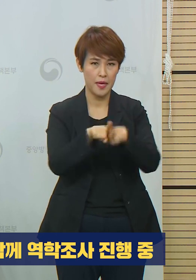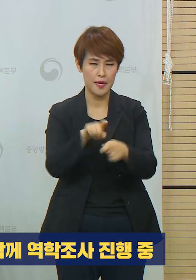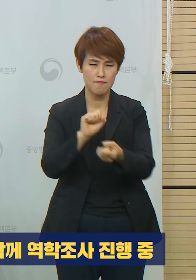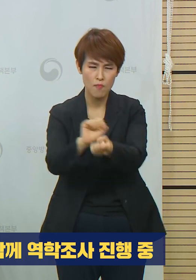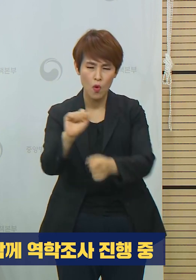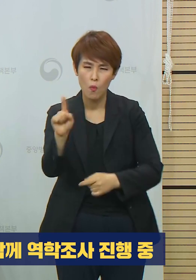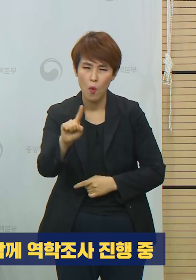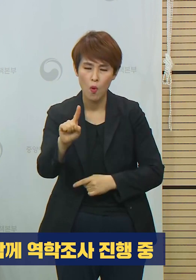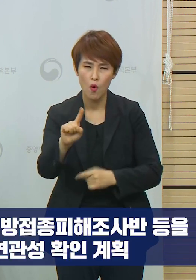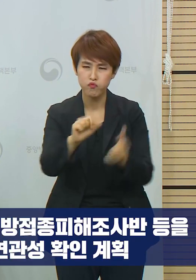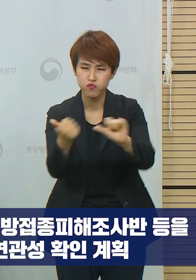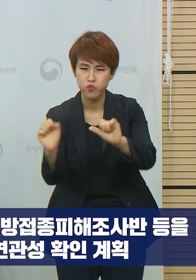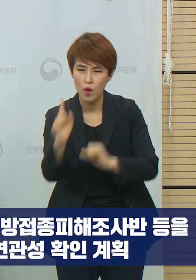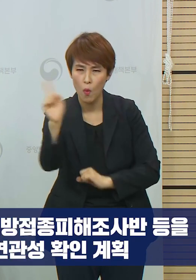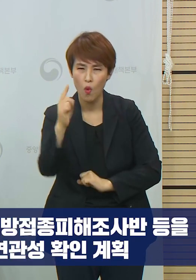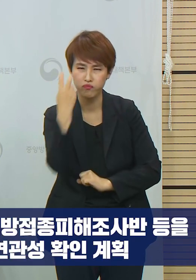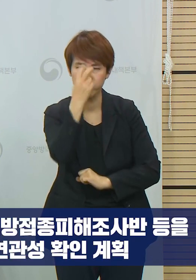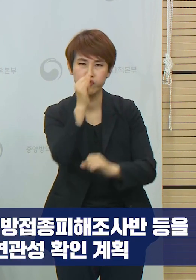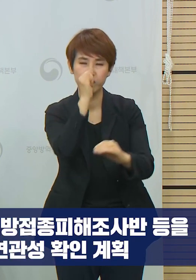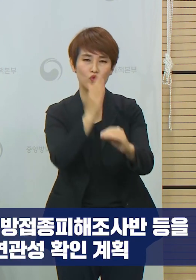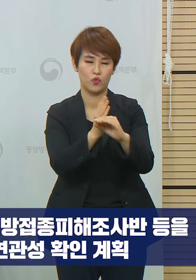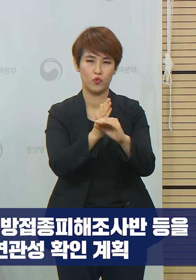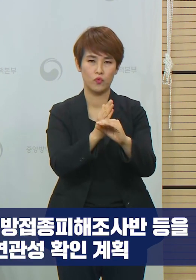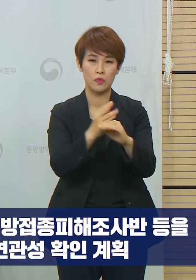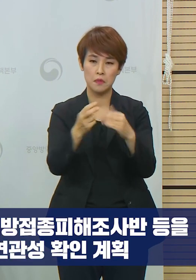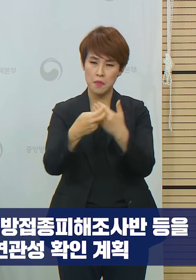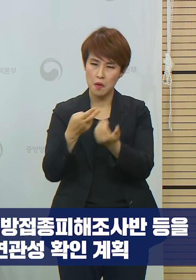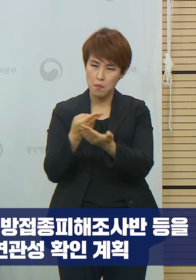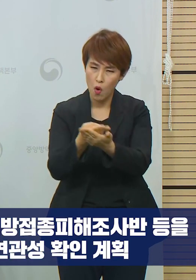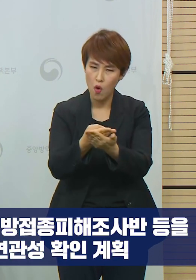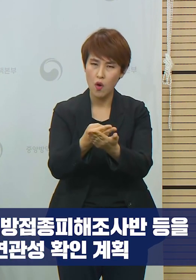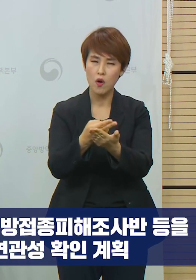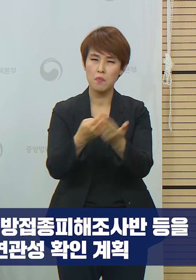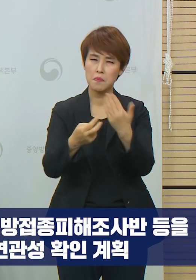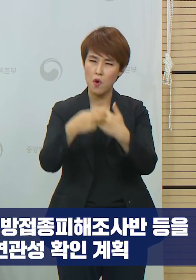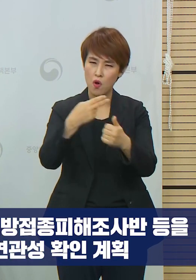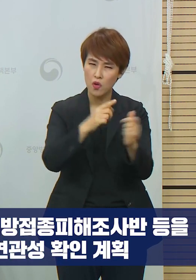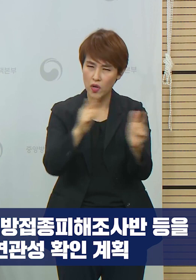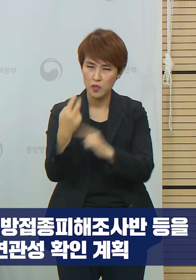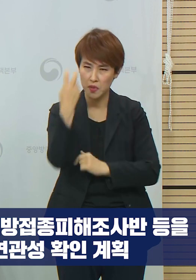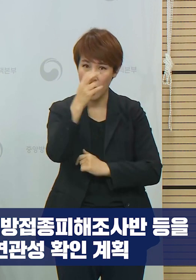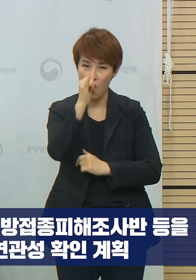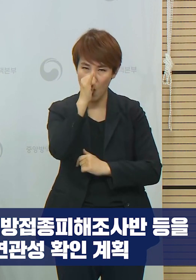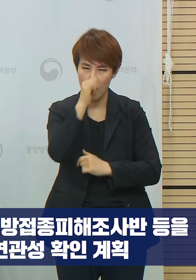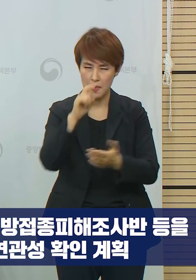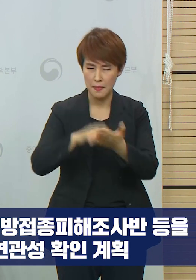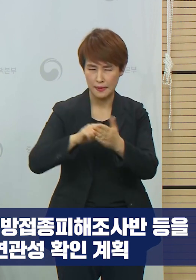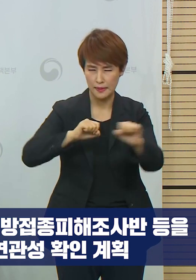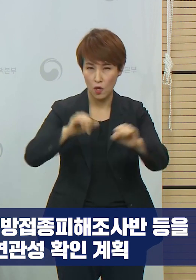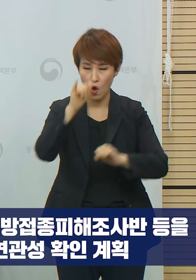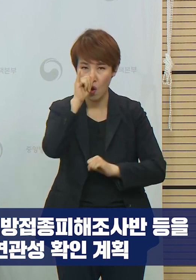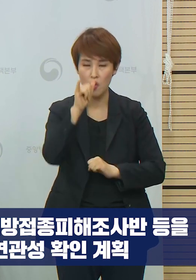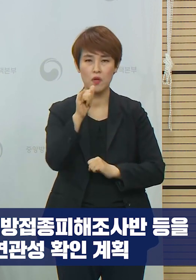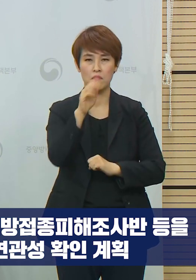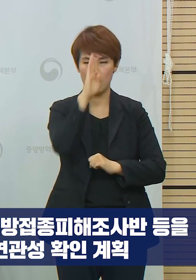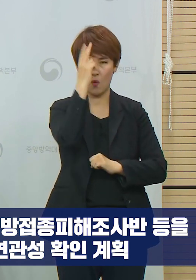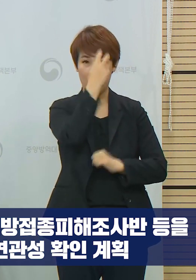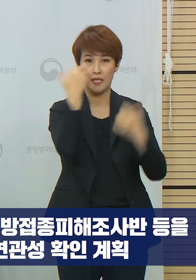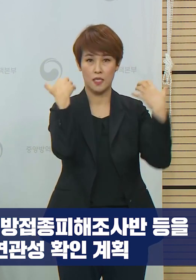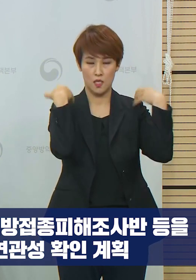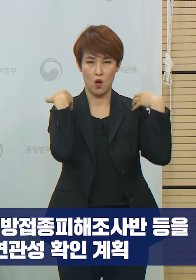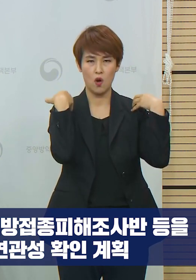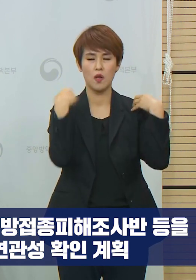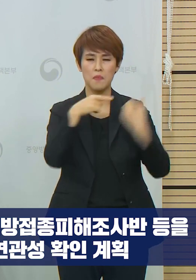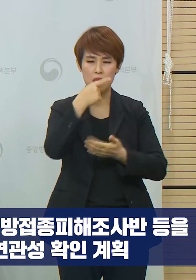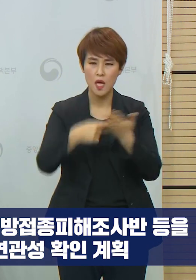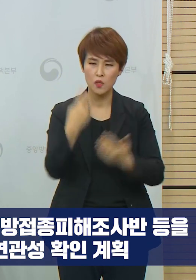중에 있습니다. 추가적인 의무기록 조사와 시도의 신속대응팀의 검토, 그리고 질병관리청의